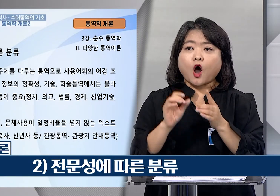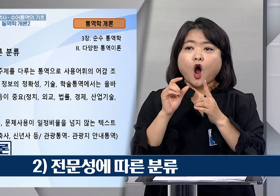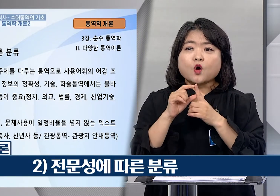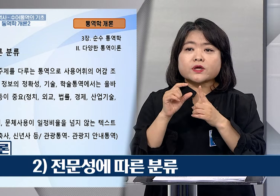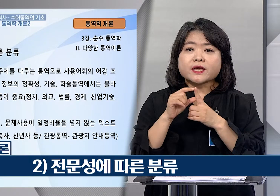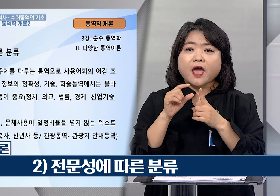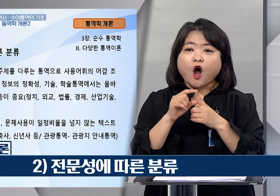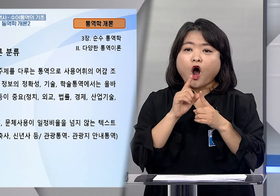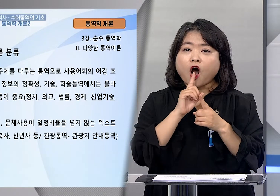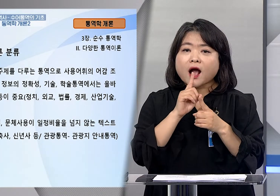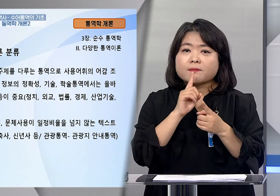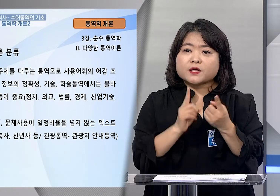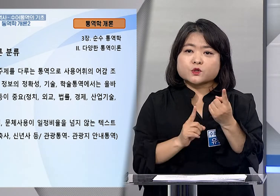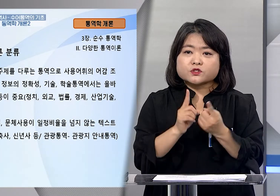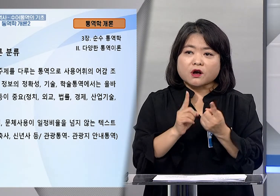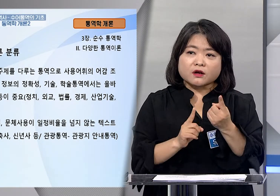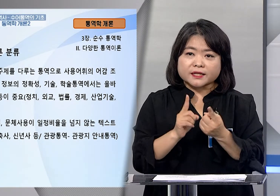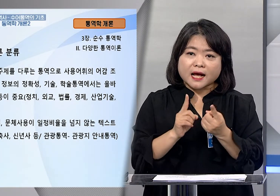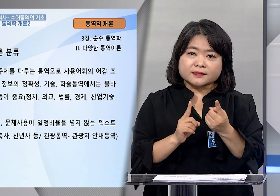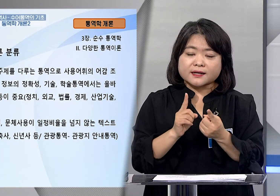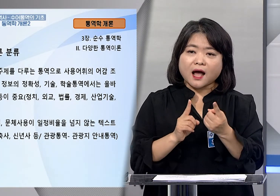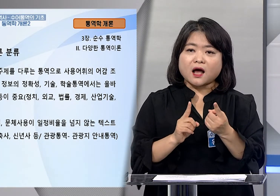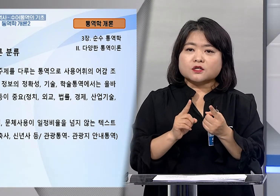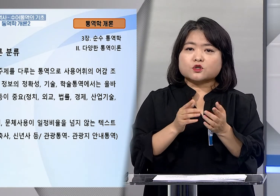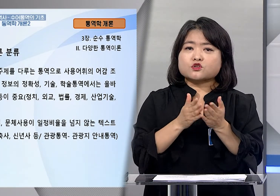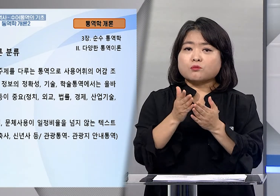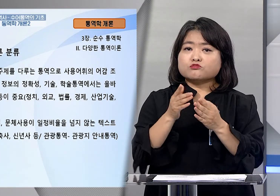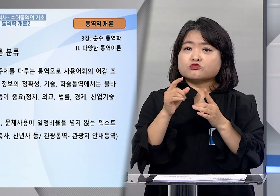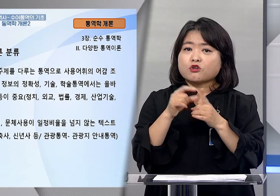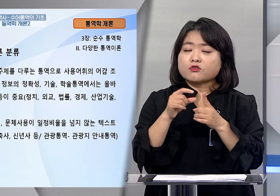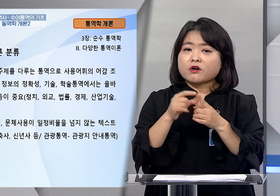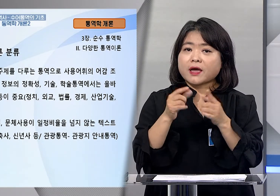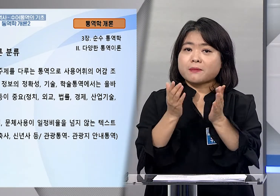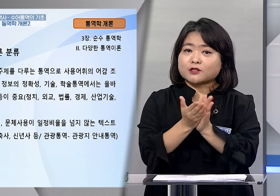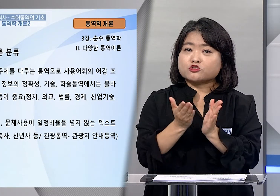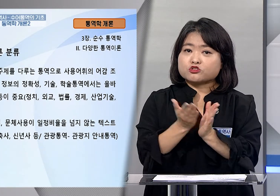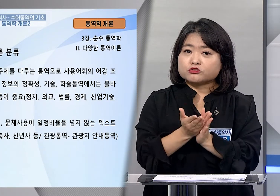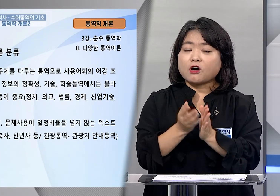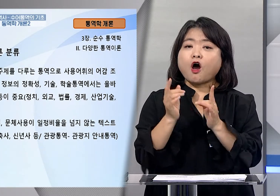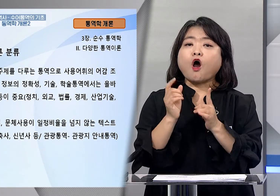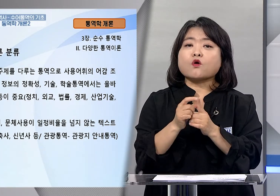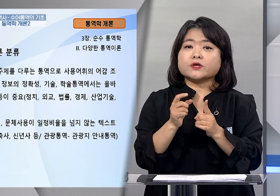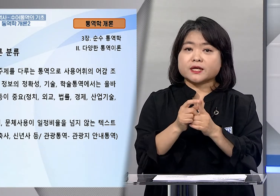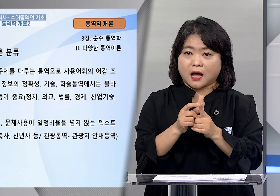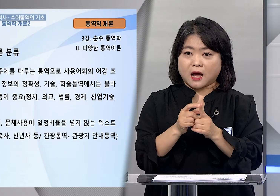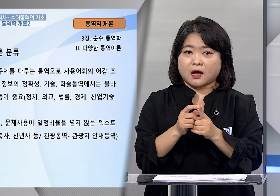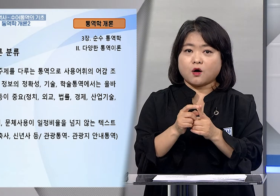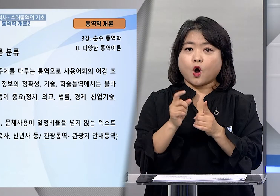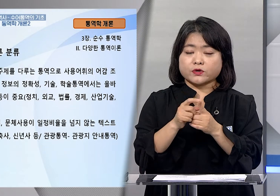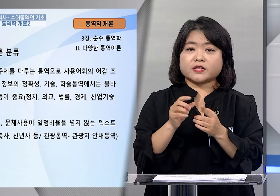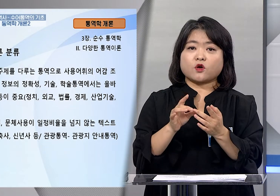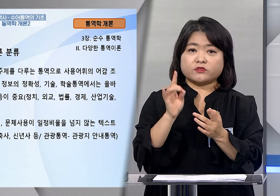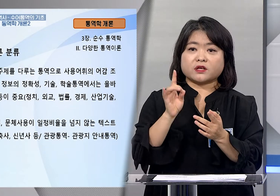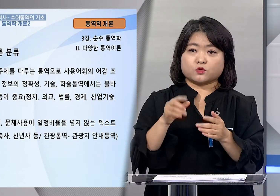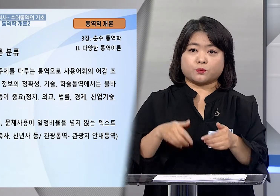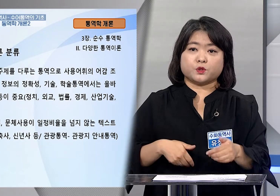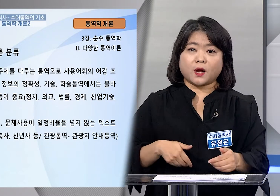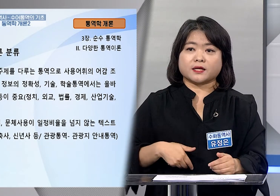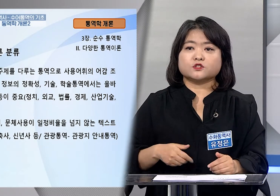어휘의 어감의 조절이라든가 또 전문 통역에 맞춘 어휘의 선택이 또 필요하겠죠.